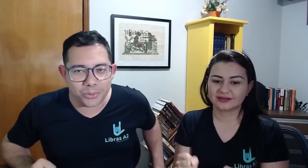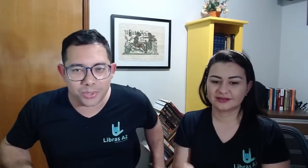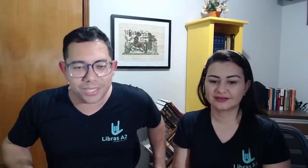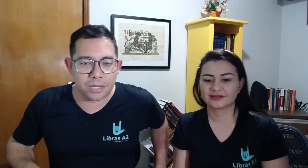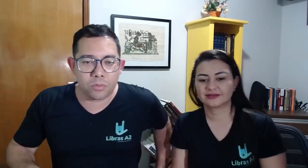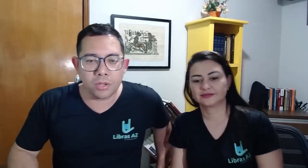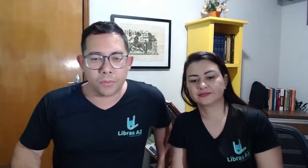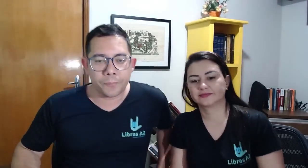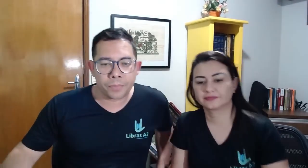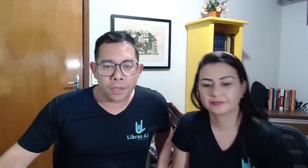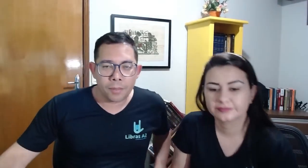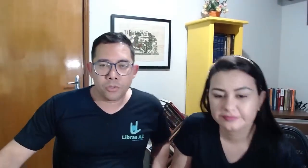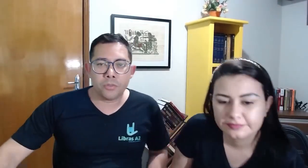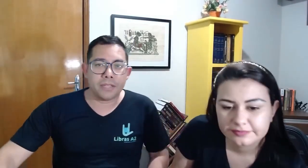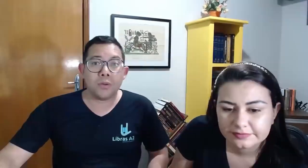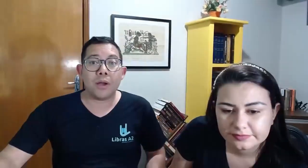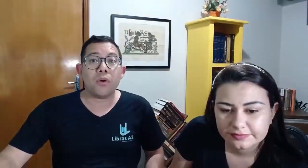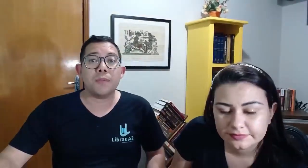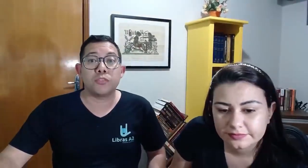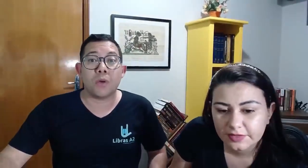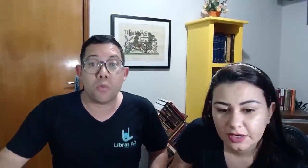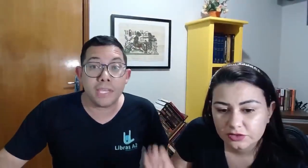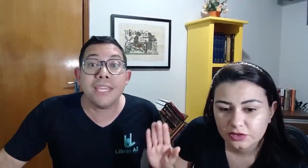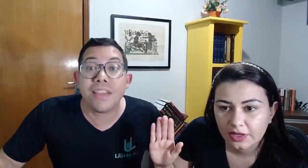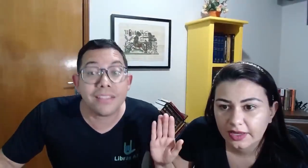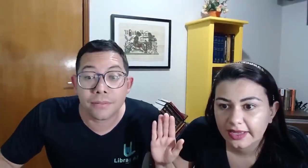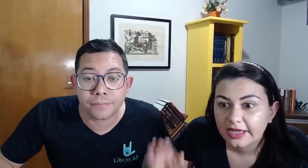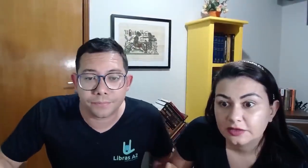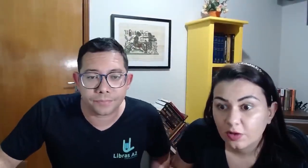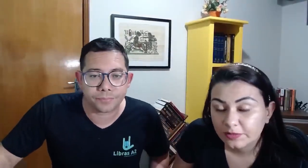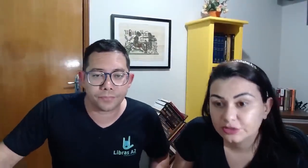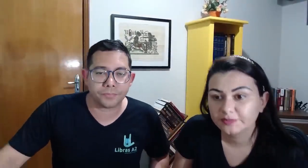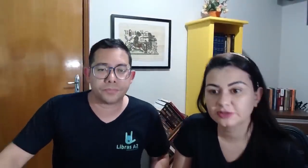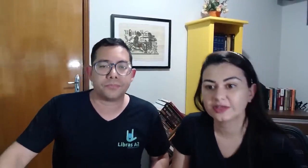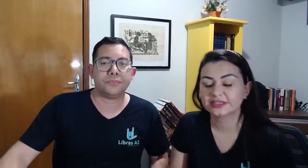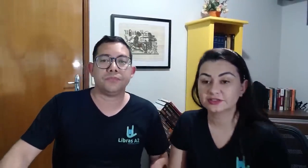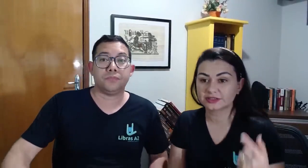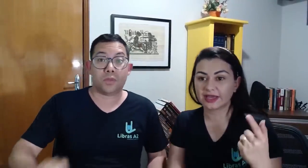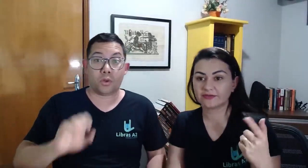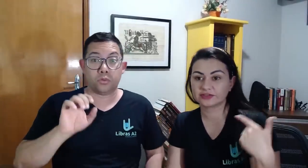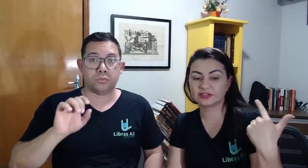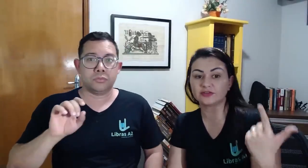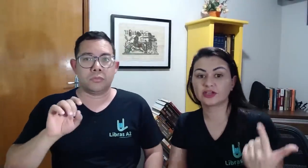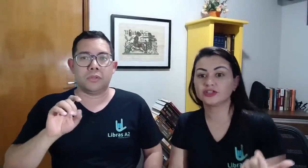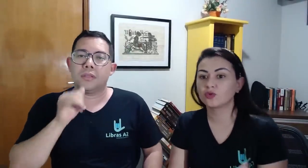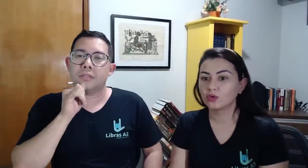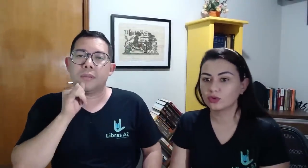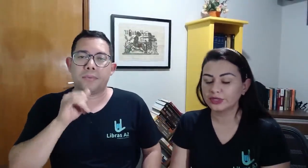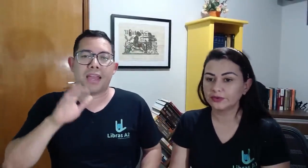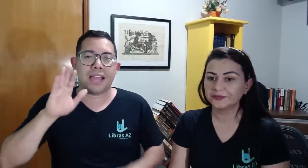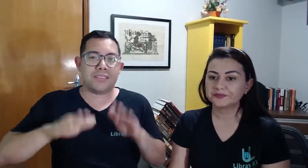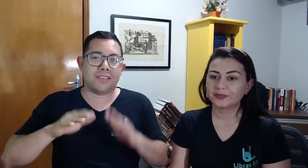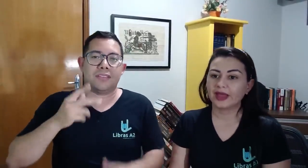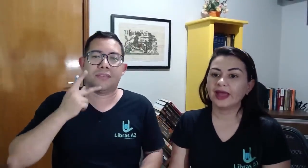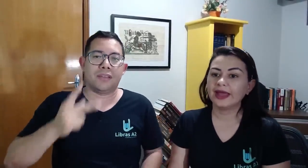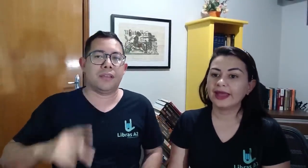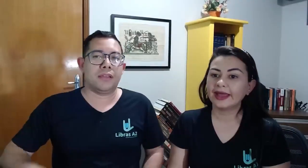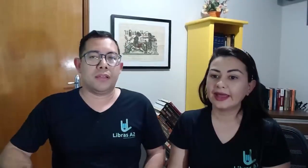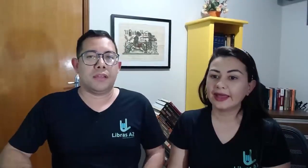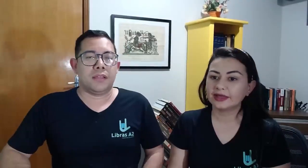estrutura, tranquilo? Muito bem. Então agora, pessoal, o que vai... Só um minutinho, pessoal, às vezes vocês viram que a gente concluiu de